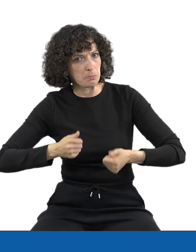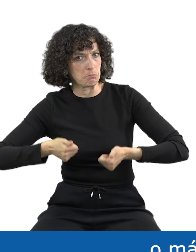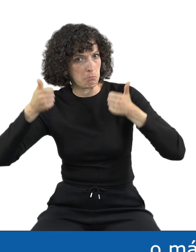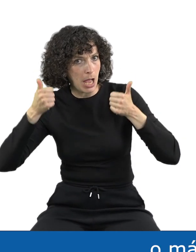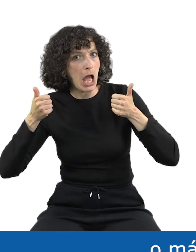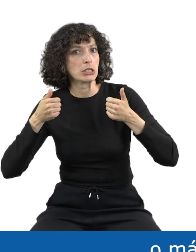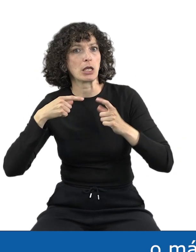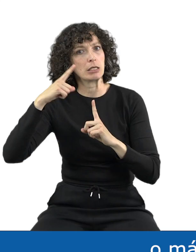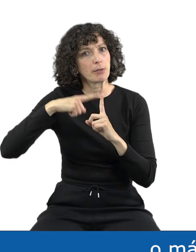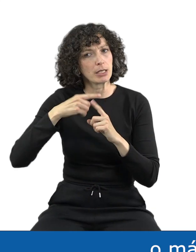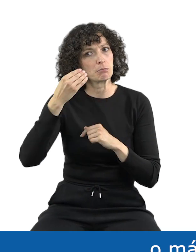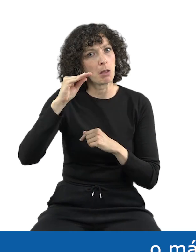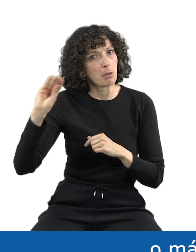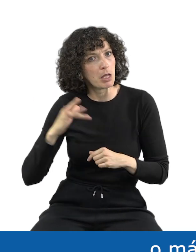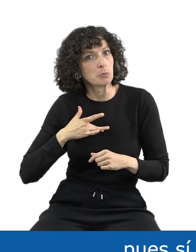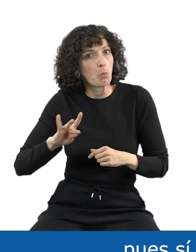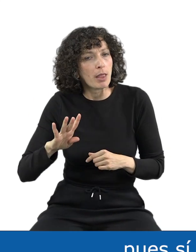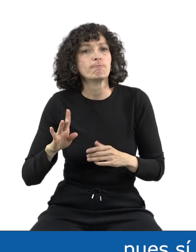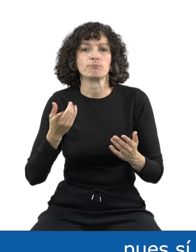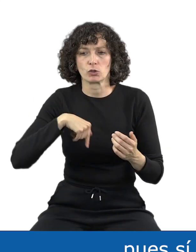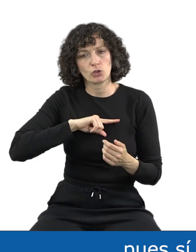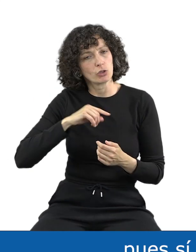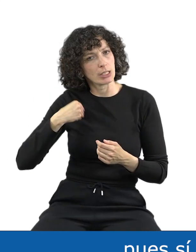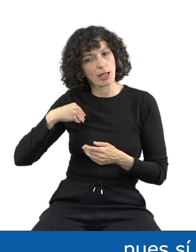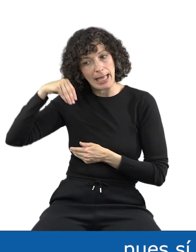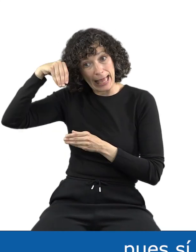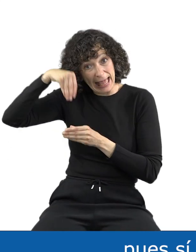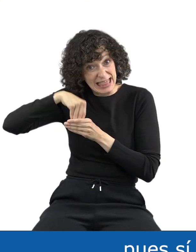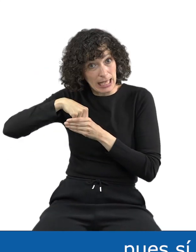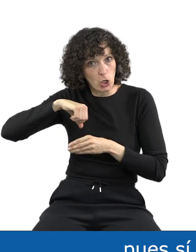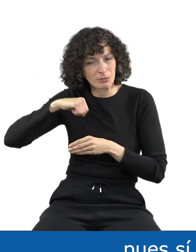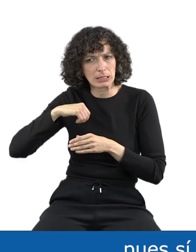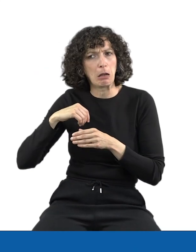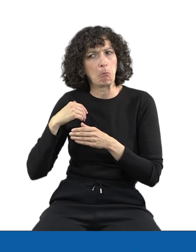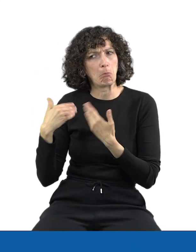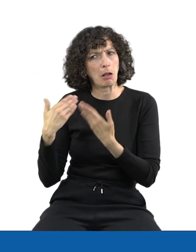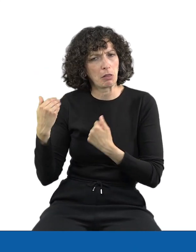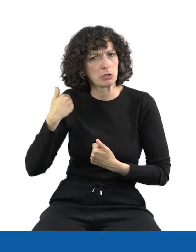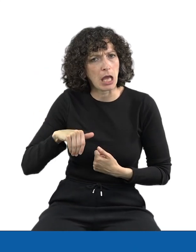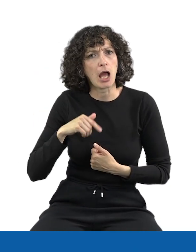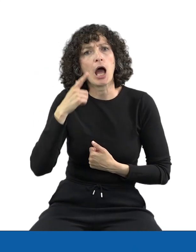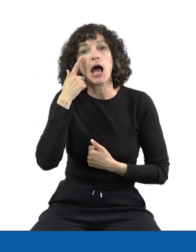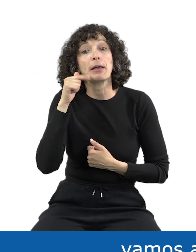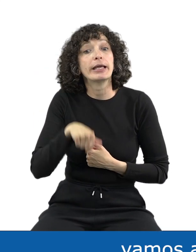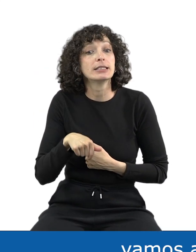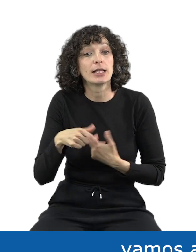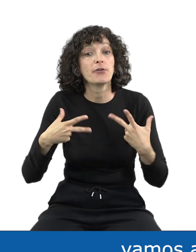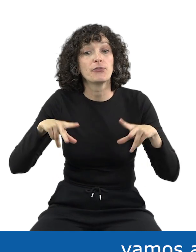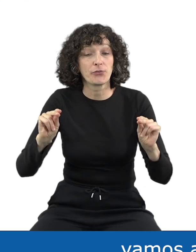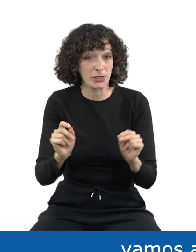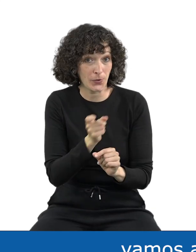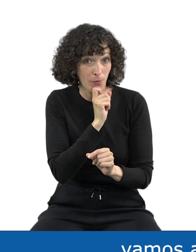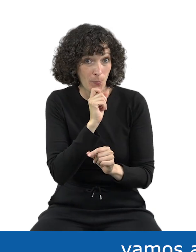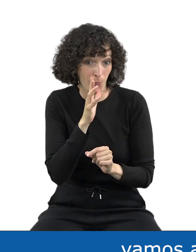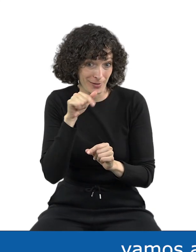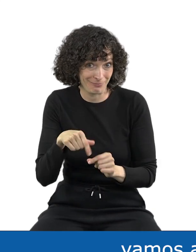detalladas o más determinadas con siguientes niveles, pues sí, es algo que ya lo tenemos hablado a nivel interno y bueno, pues que poco a poco vamos a ver qué tal acaba